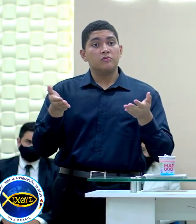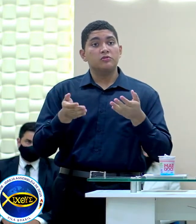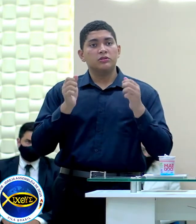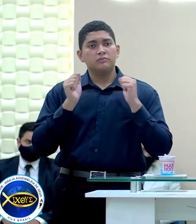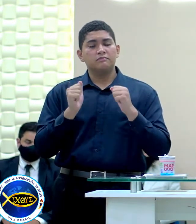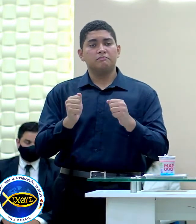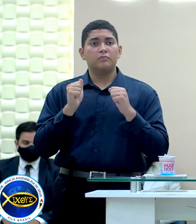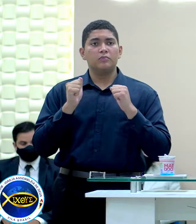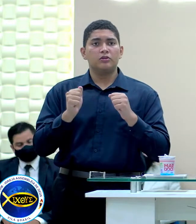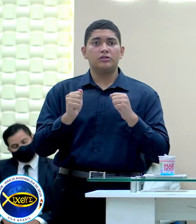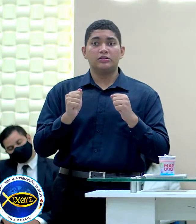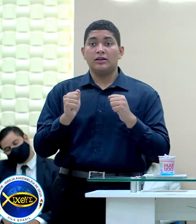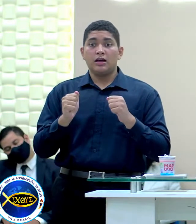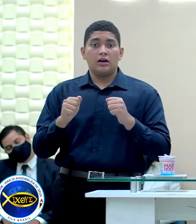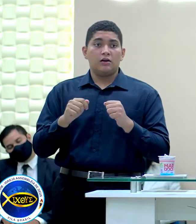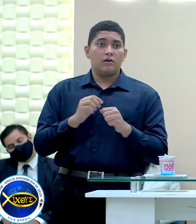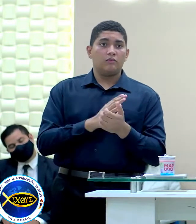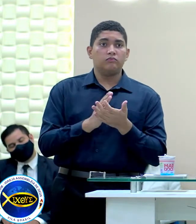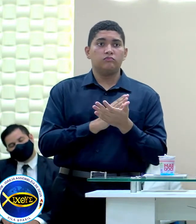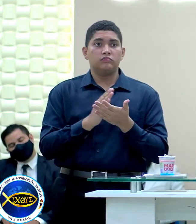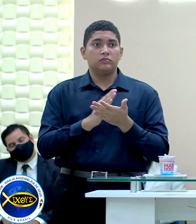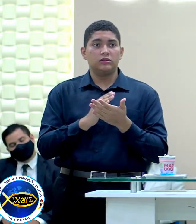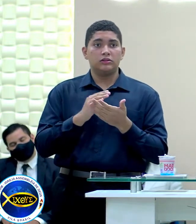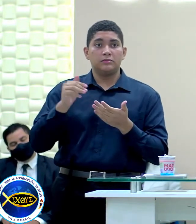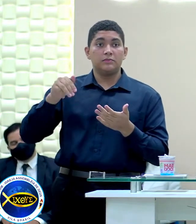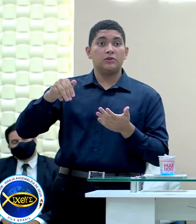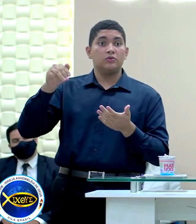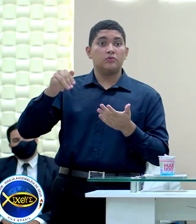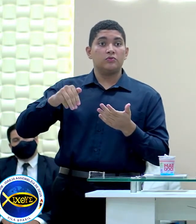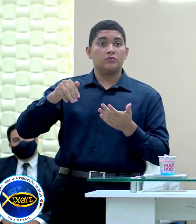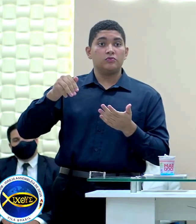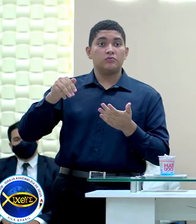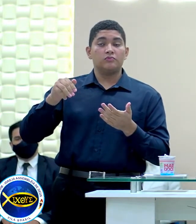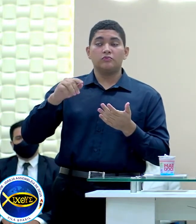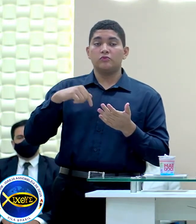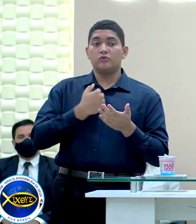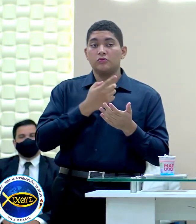mais alguns minutos, o nosso noivo vem.